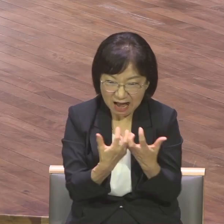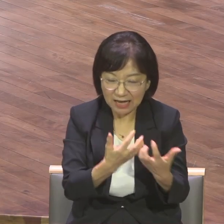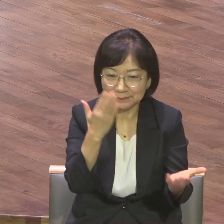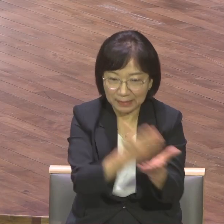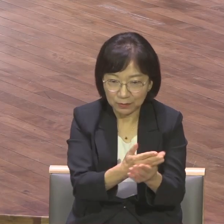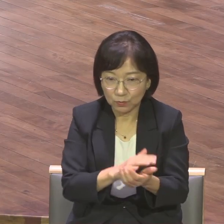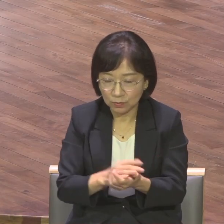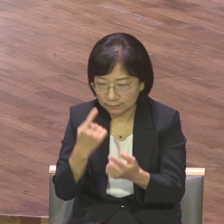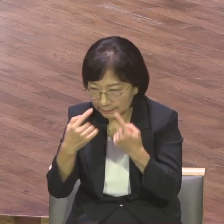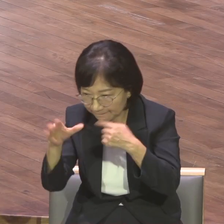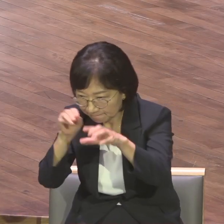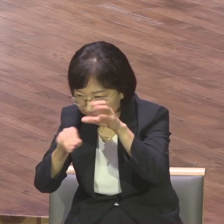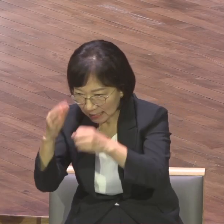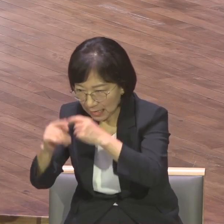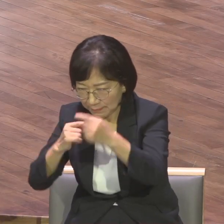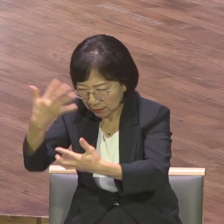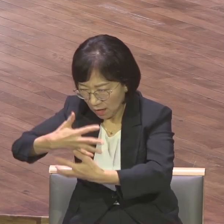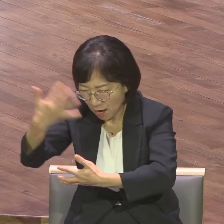나고